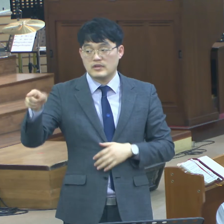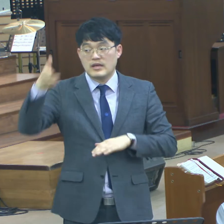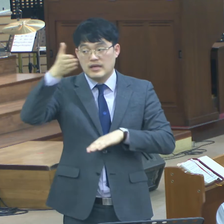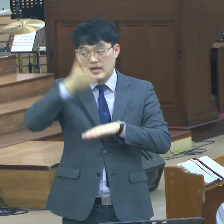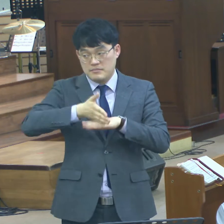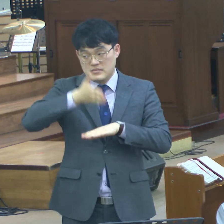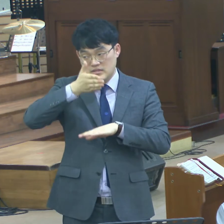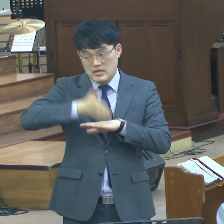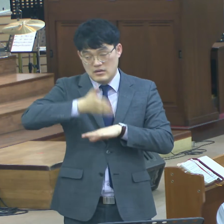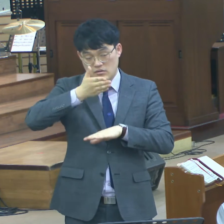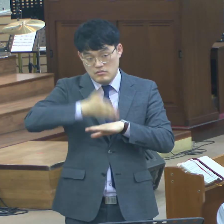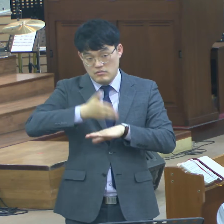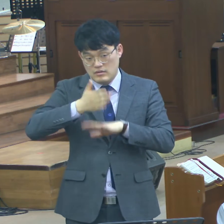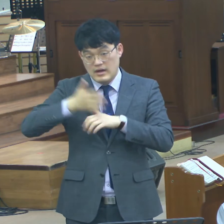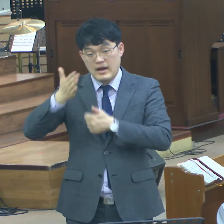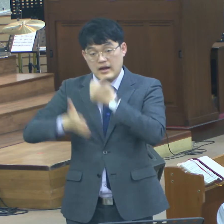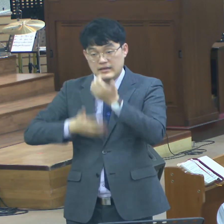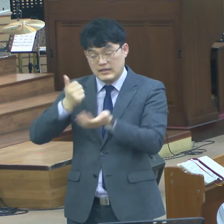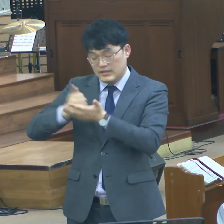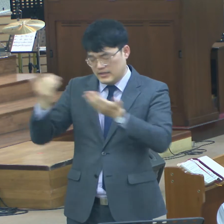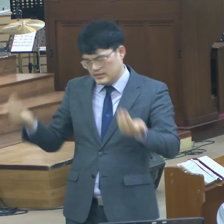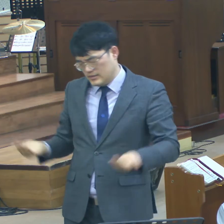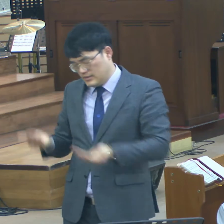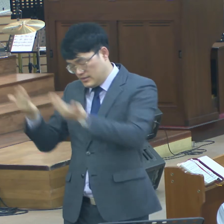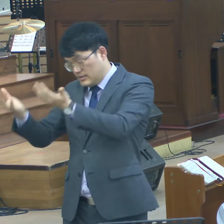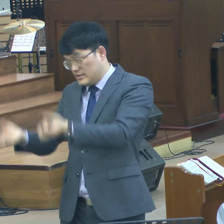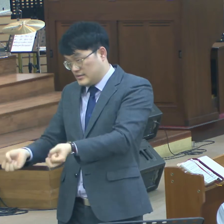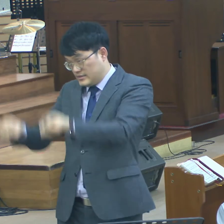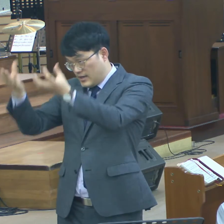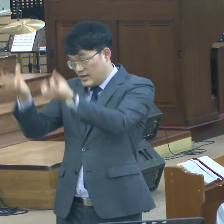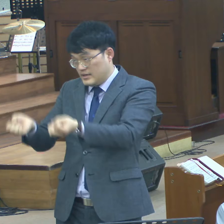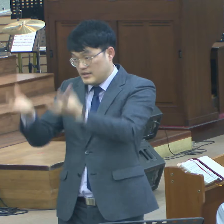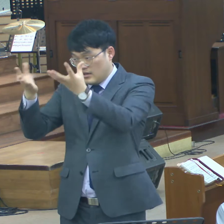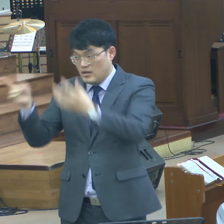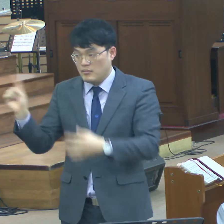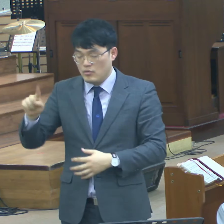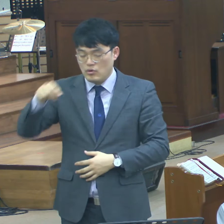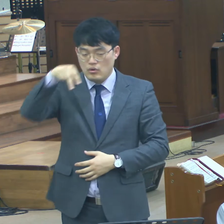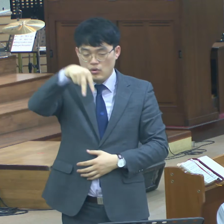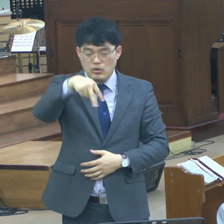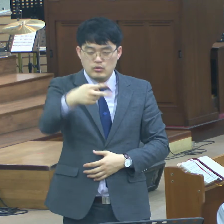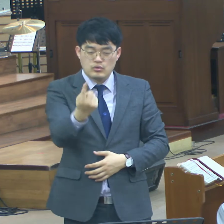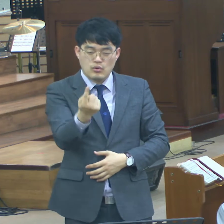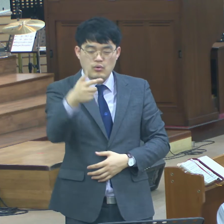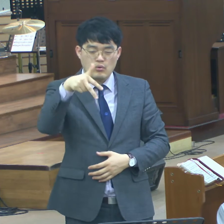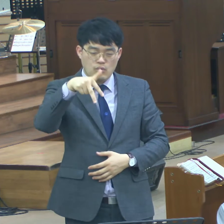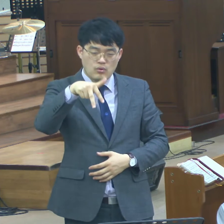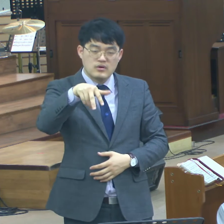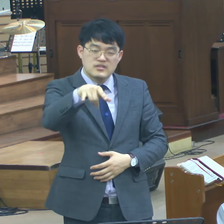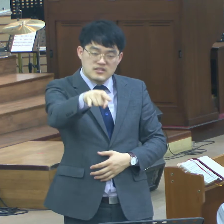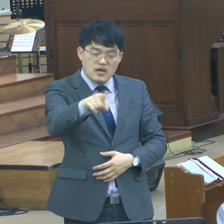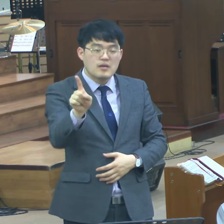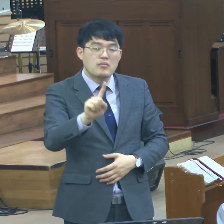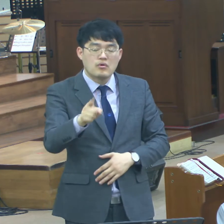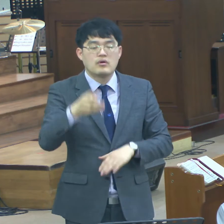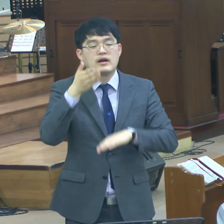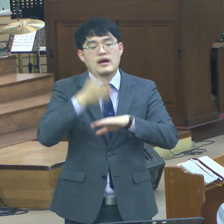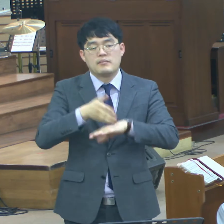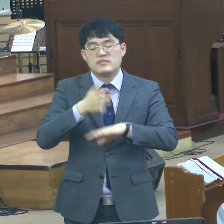감사로 하나님께 영광을 올려드리는 제사, 제물은 소제예요. 소제는 지금으로 말하면 감사원이에요.